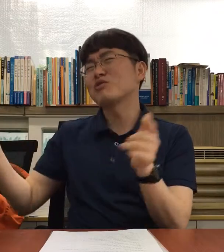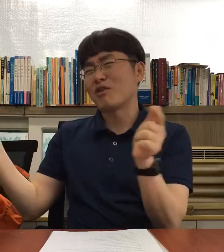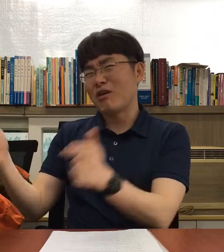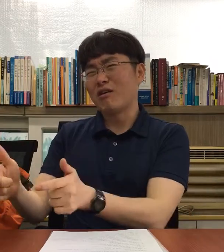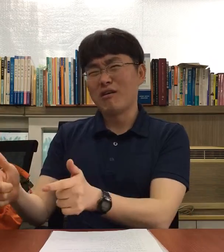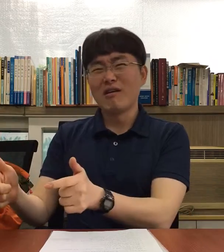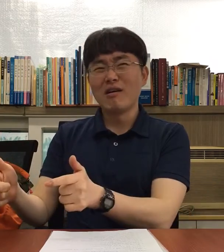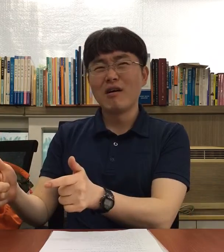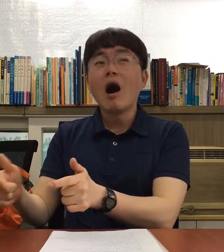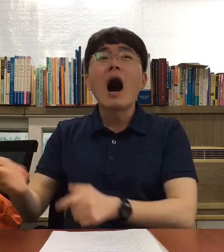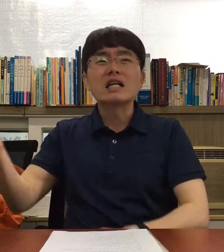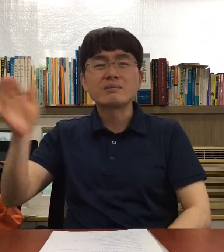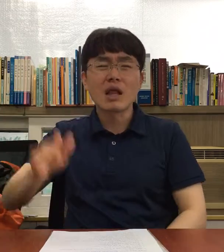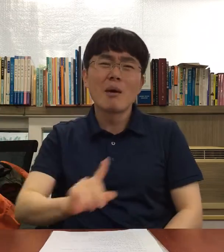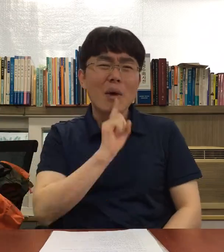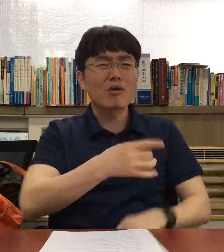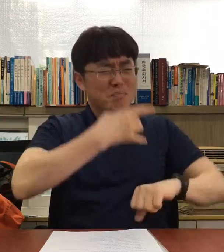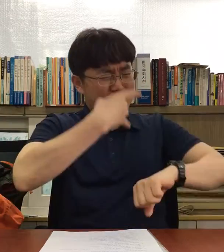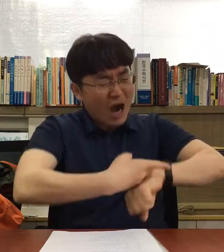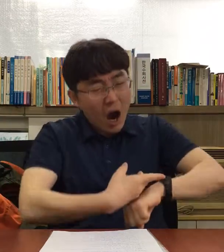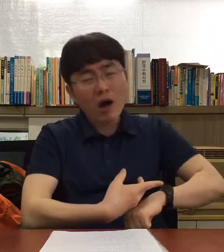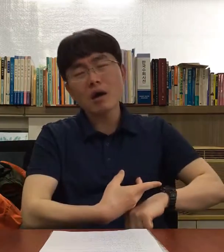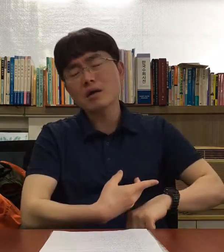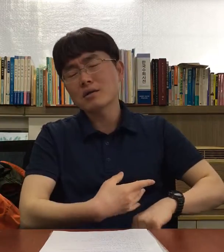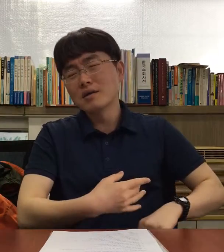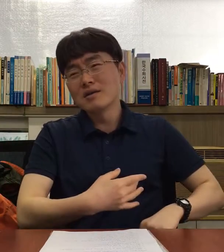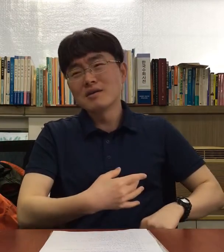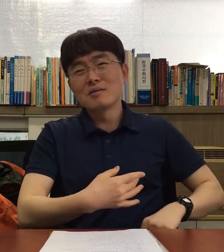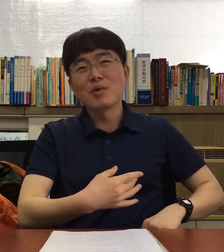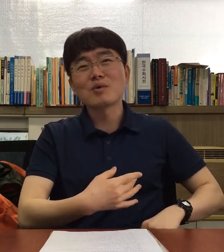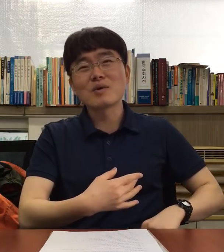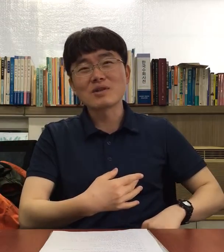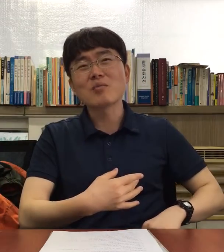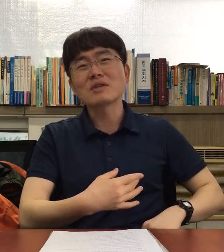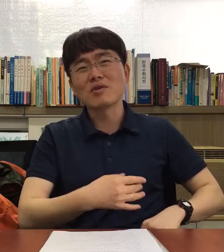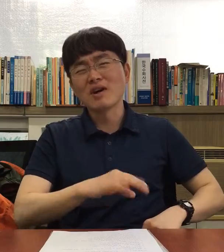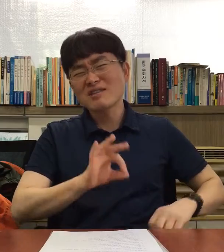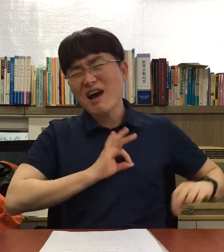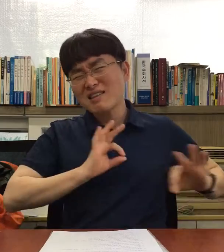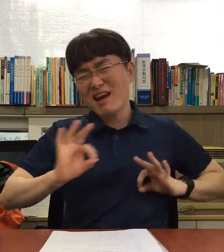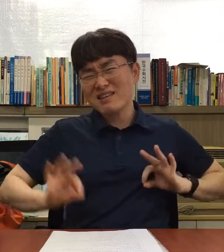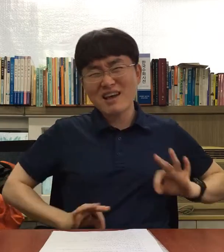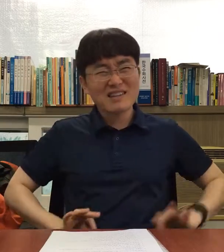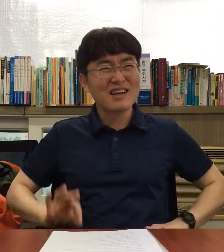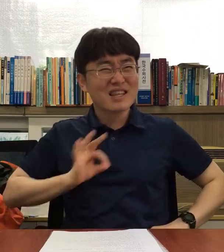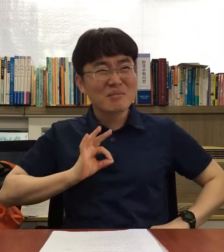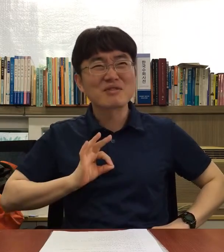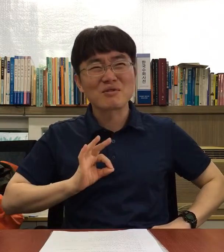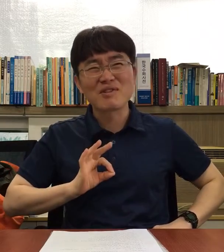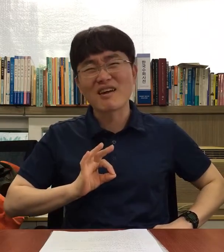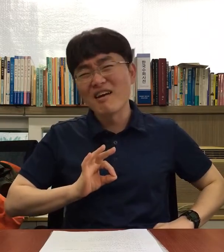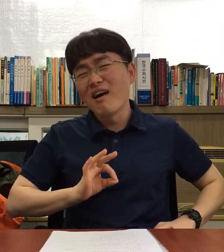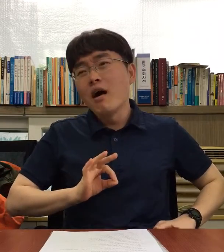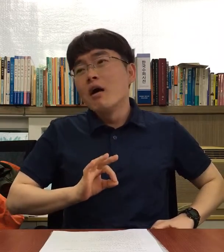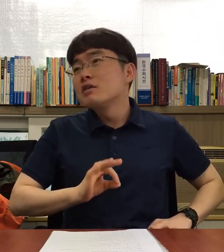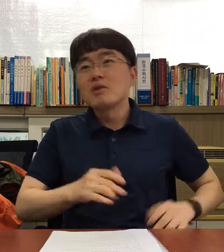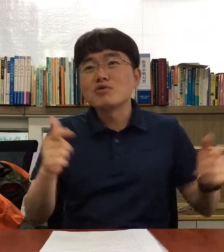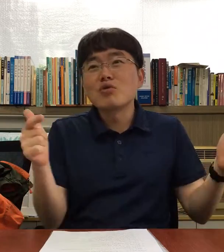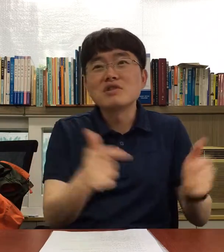줄어들어. 하지만 말로 보통 이게 총 맞죠. 탁탁탁탁탁 맞죠. 네. 그럼 이거 줄어들지